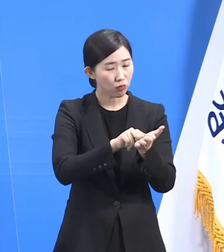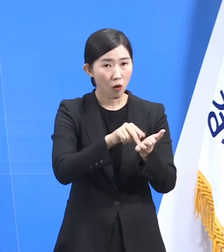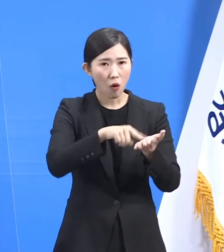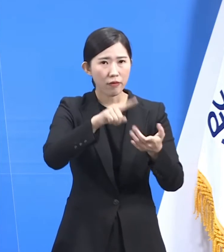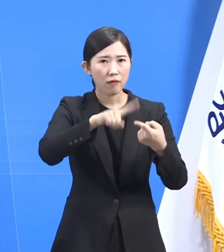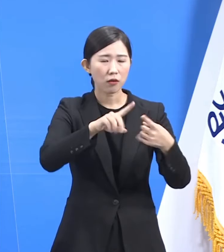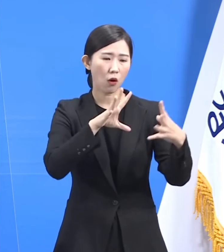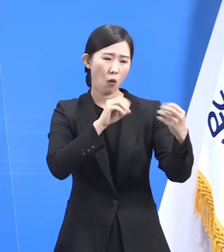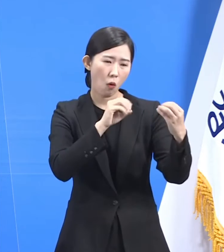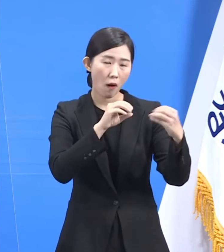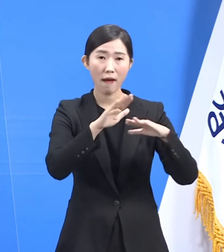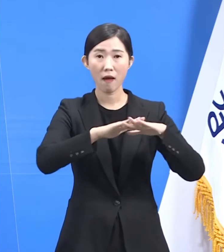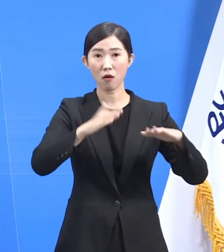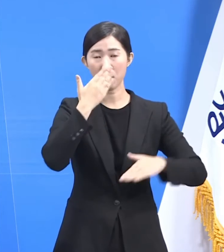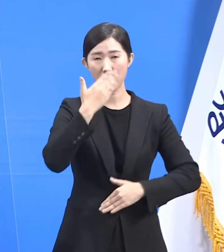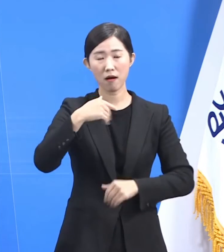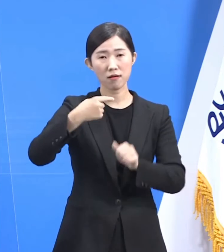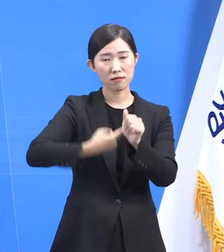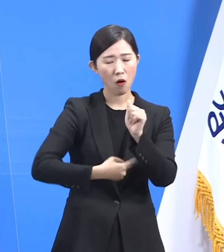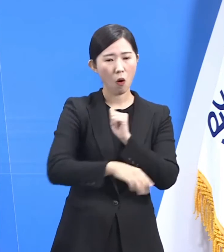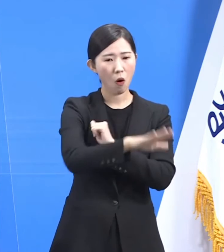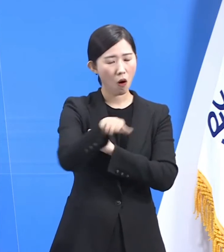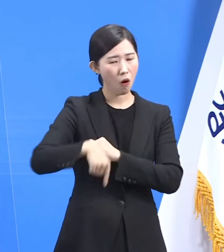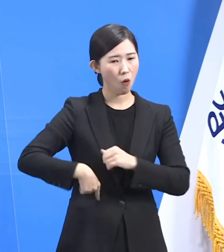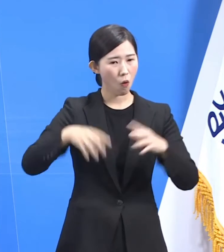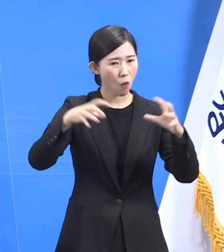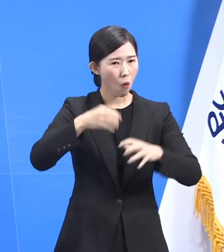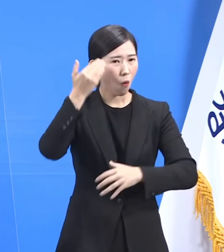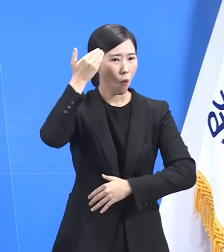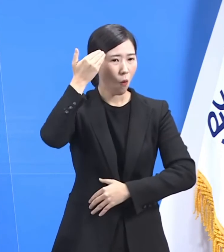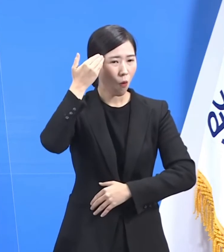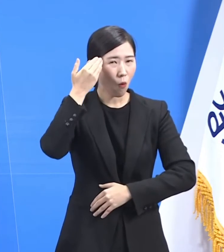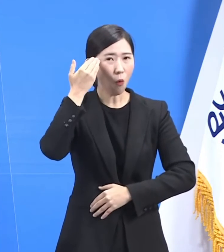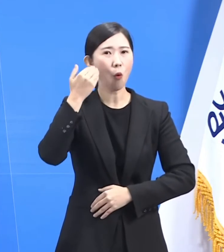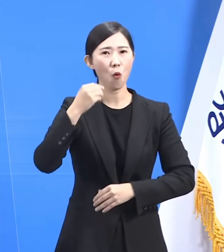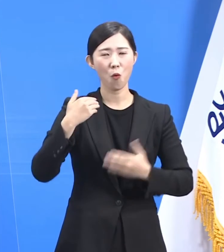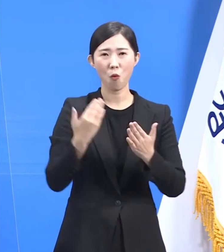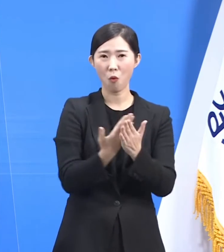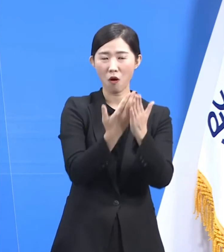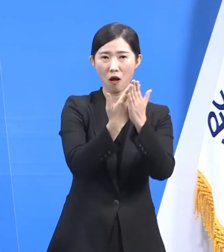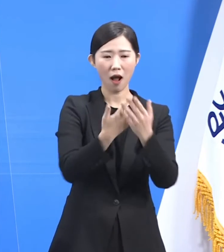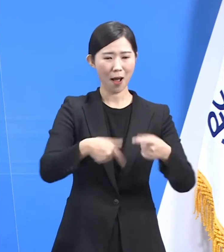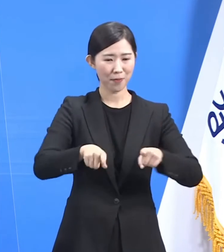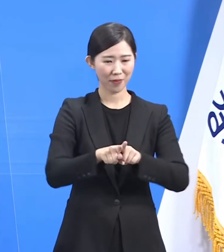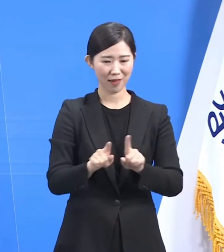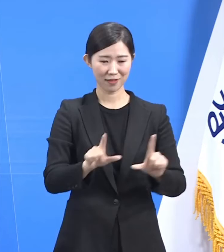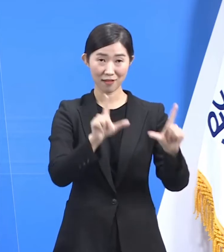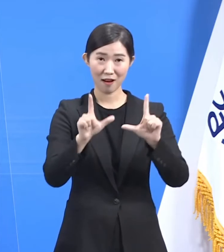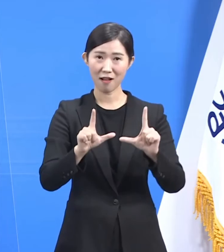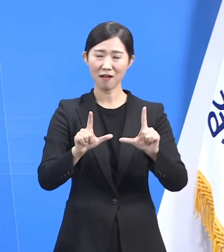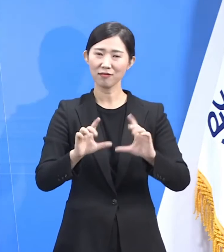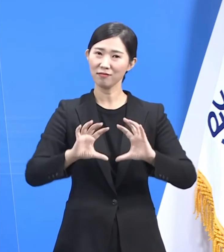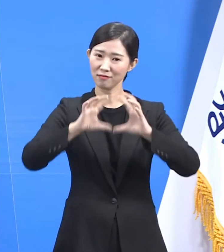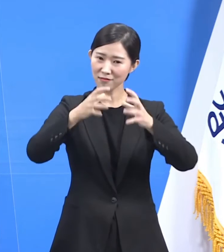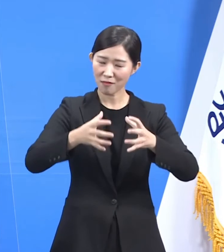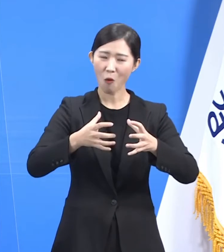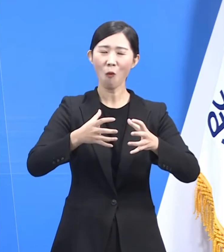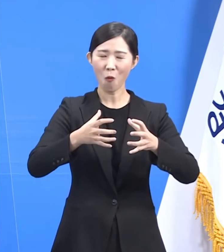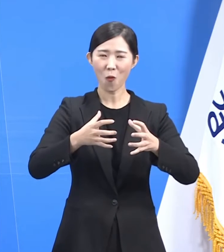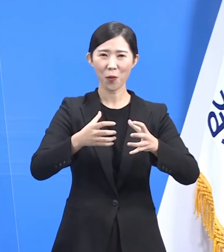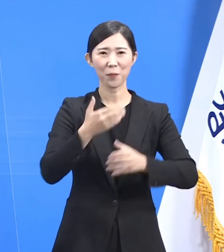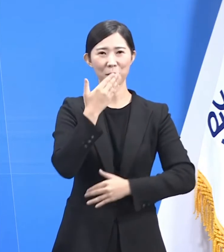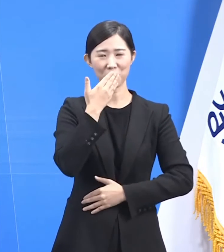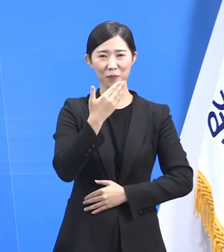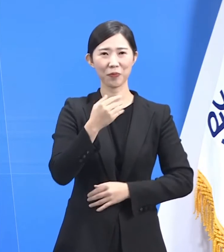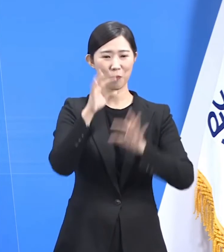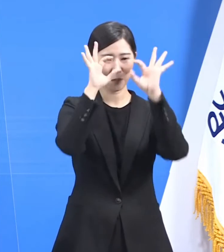높은 공동체 의식과 함께 사는 세상의 꿈을 엿볼 수 있었습니다. 광역단체장 평가에서